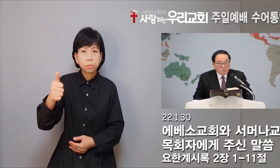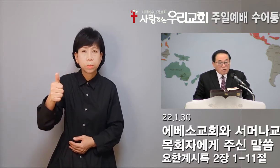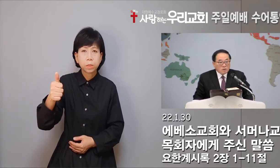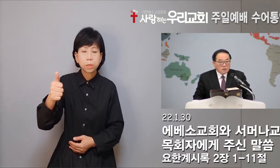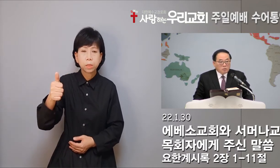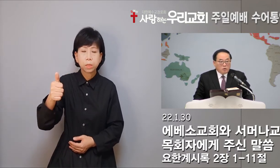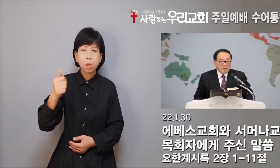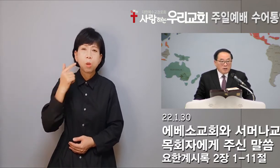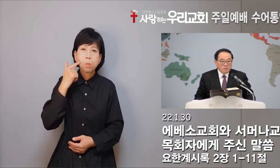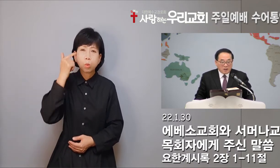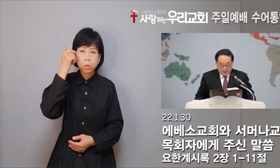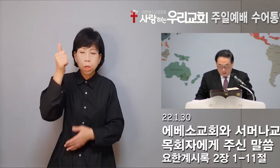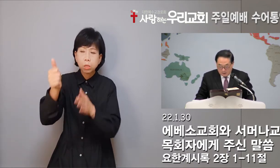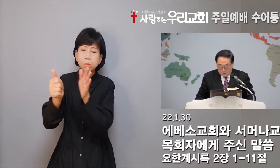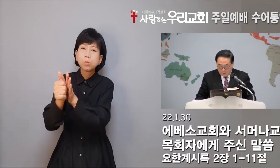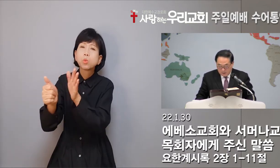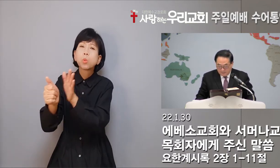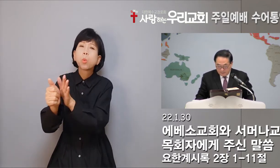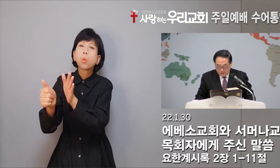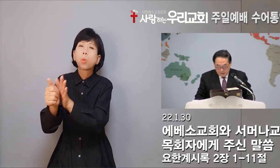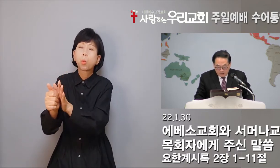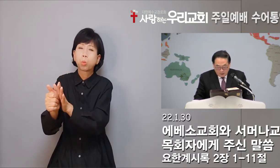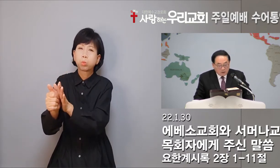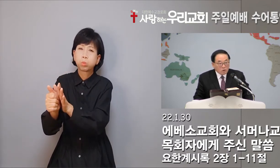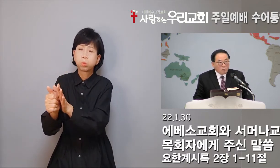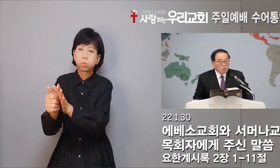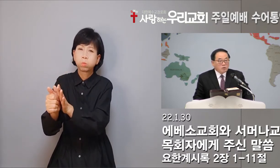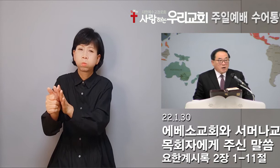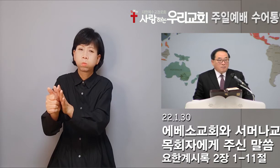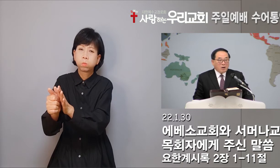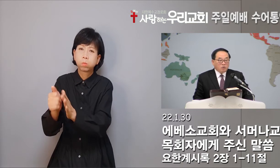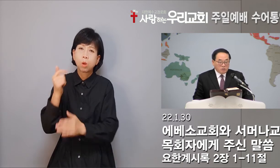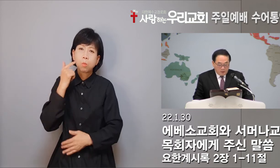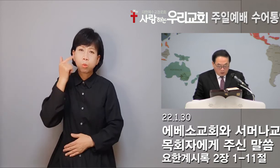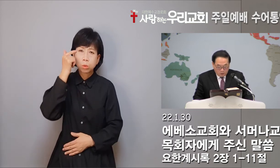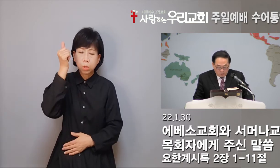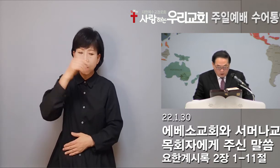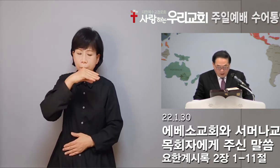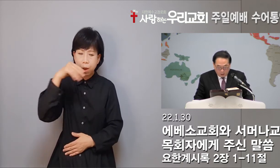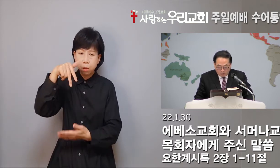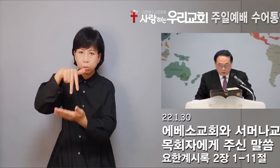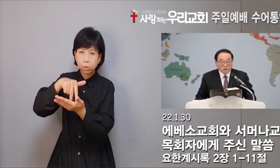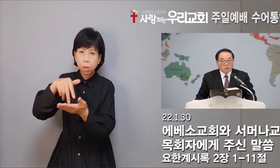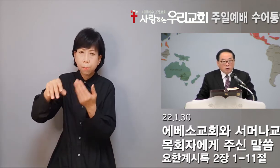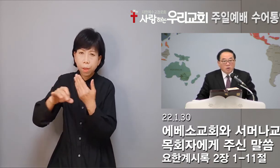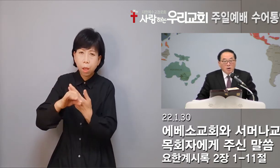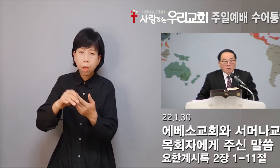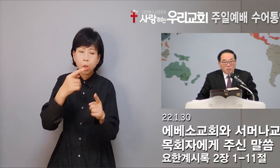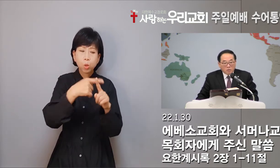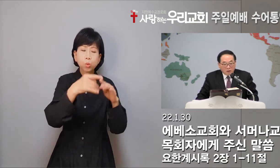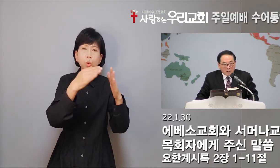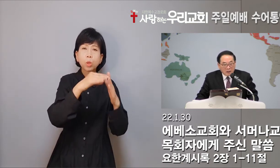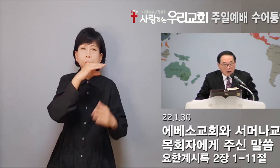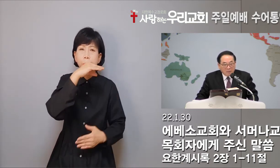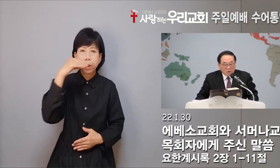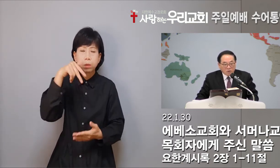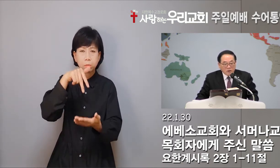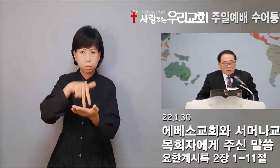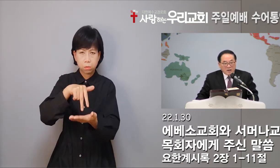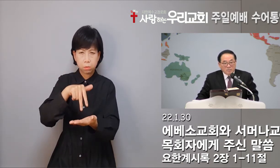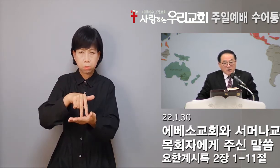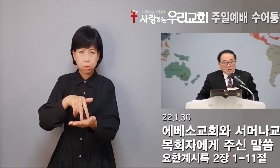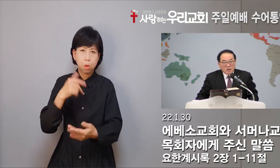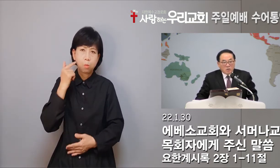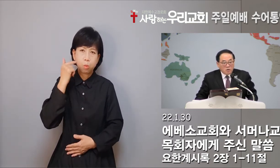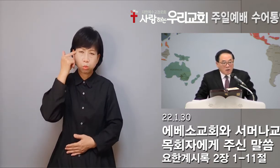이 일에 목사를 도와 협력하는 것입니다. 그러므로 목사가 바로 서면 교회가 바로 설 것이고 목회자가 바로